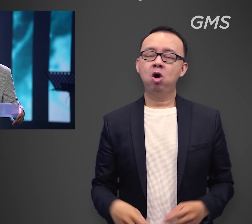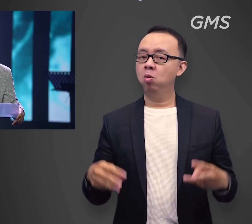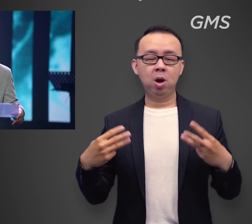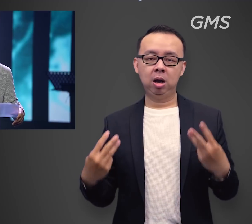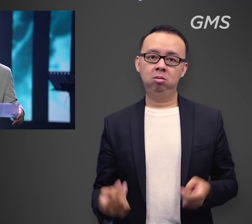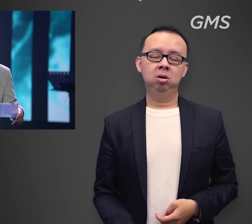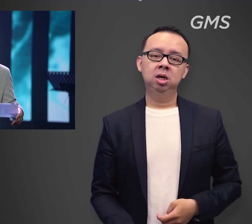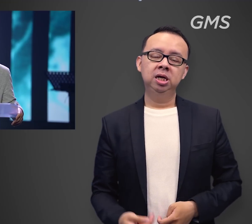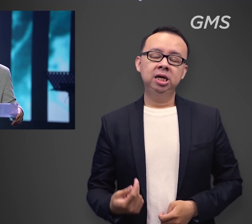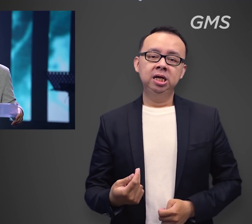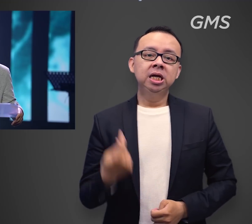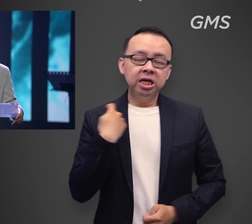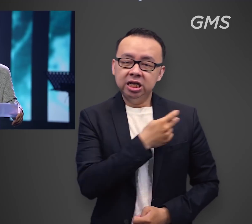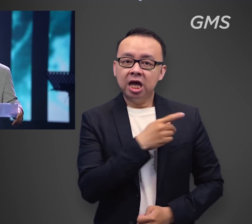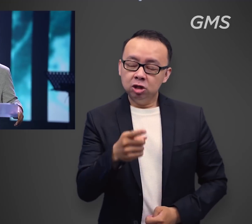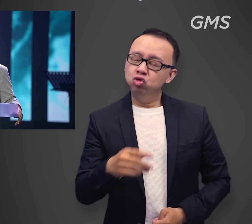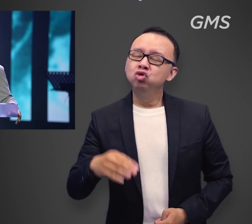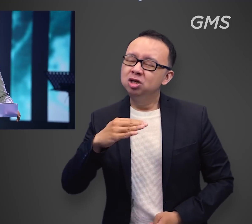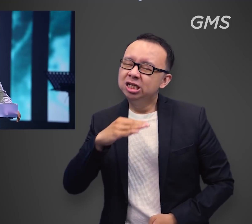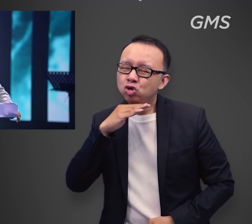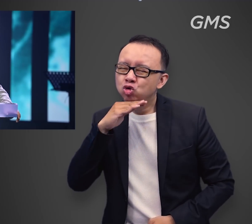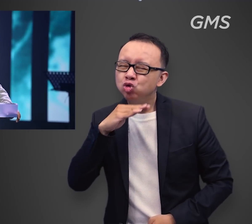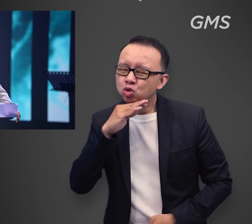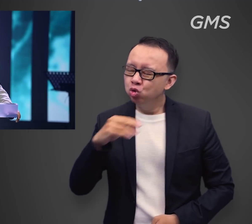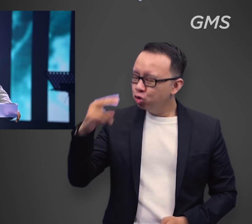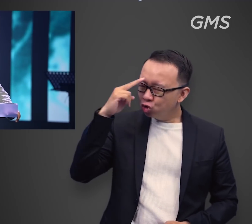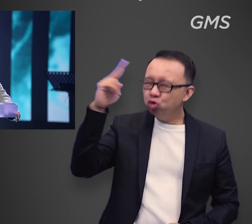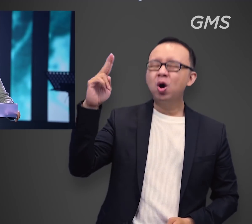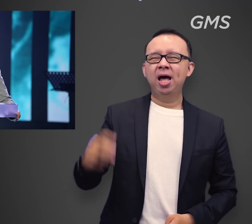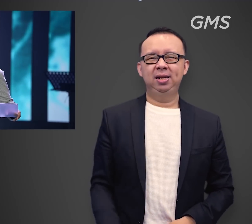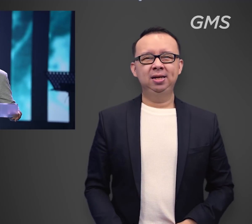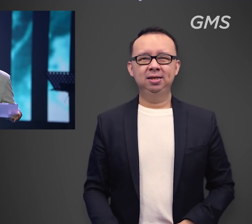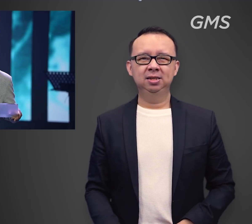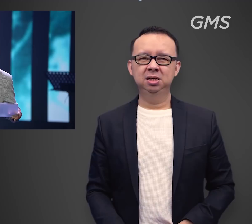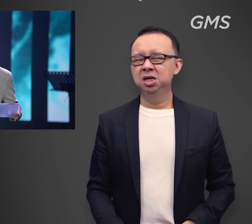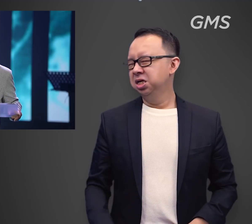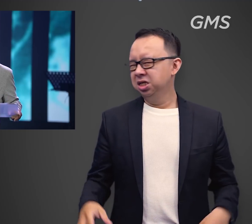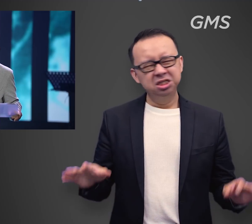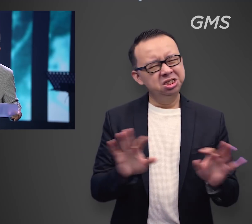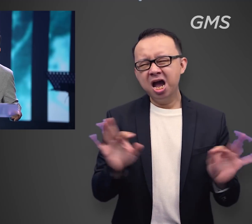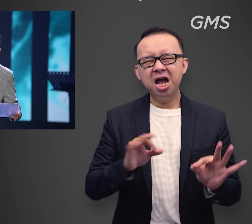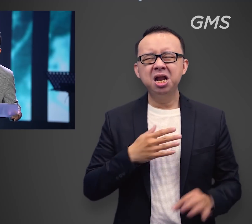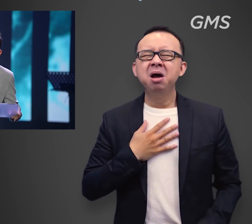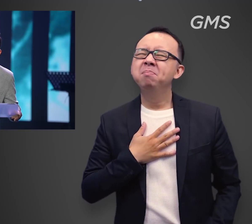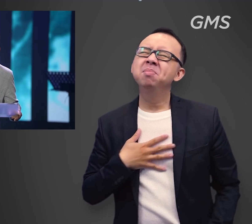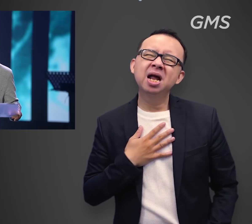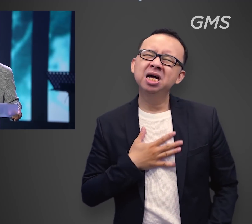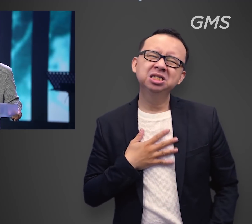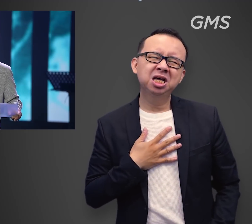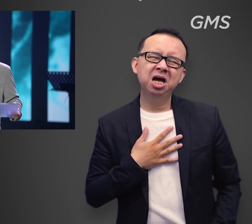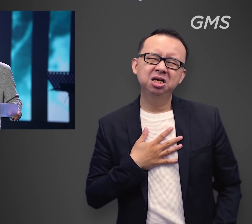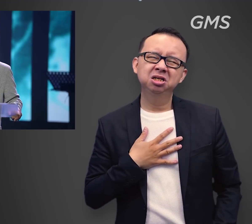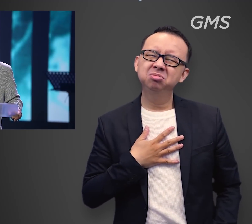itu dinantikan, Anda dan saya adalah orang-orang yang dinantikan oleh Tuhan. Karena itu jangan terus terintimidasi dengan kuasa